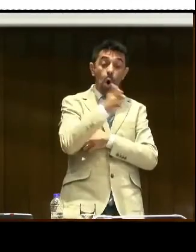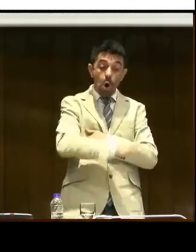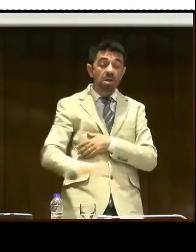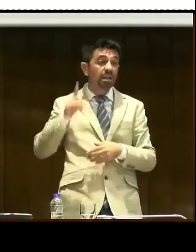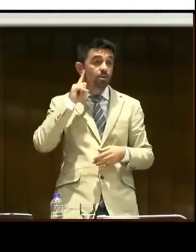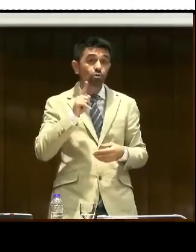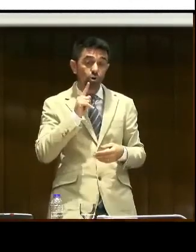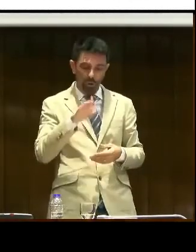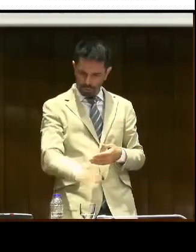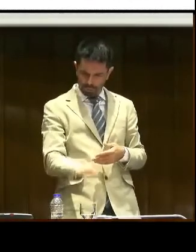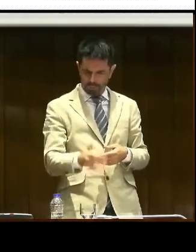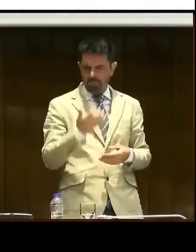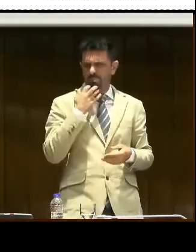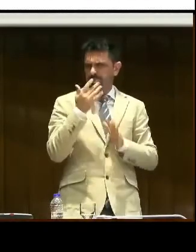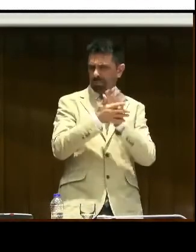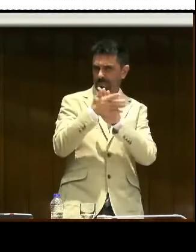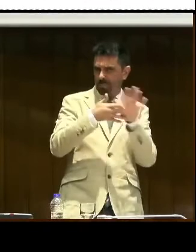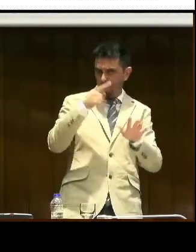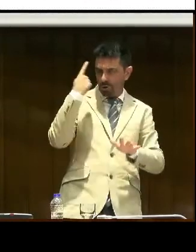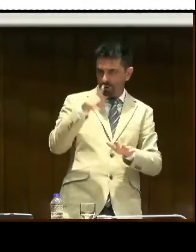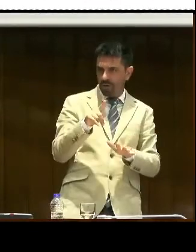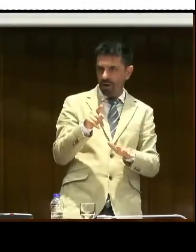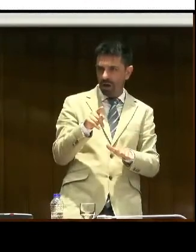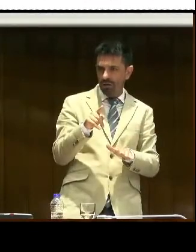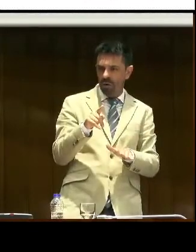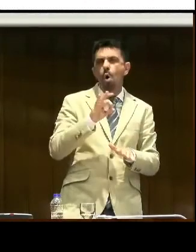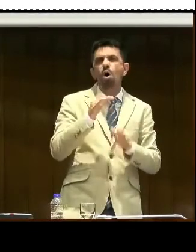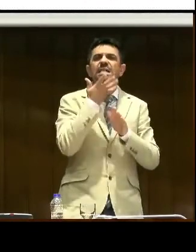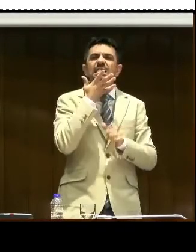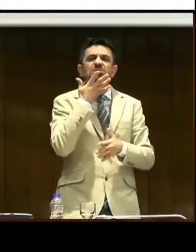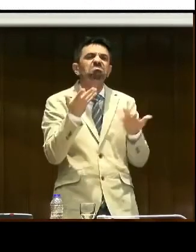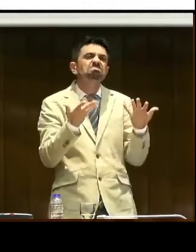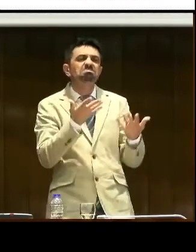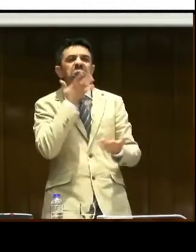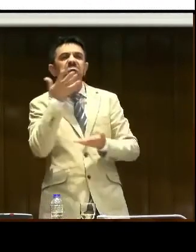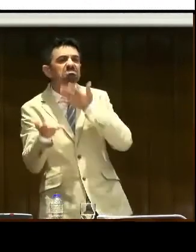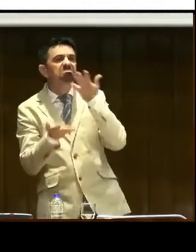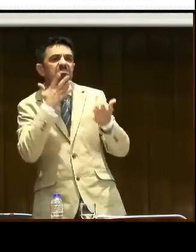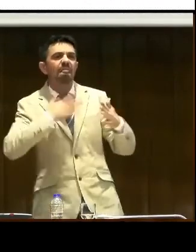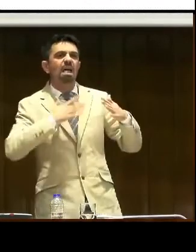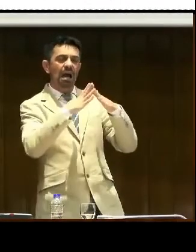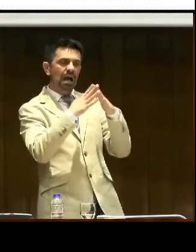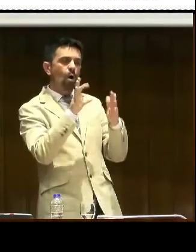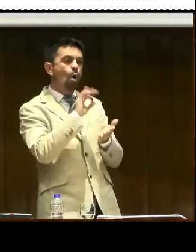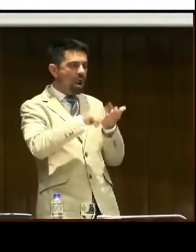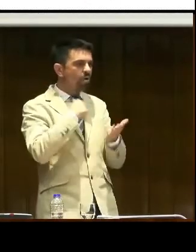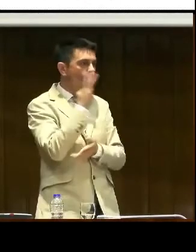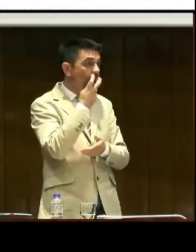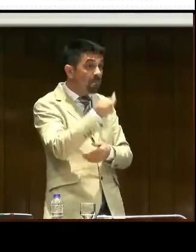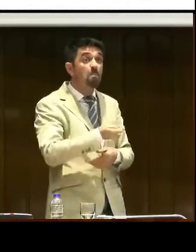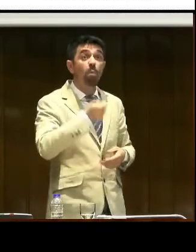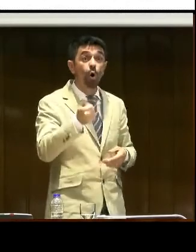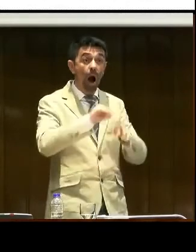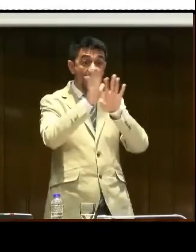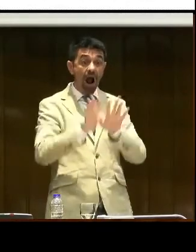repertorio personal de signos caseros y también escasa noticia del español oral aprendan a signar con